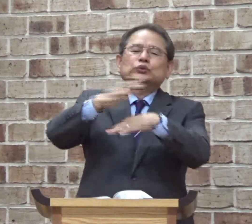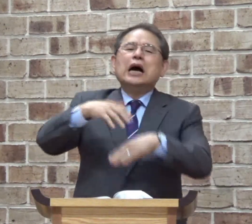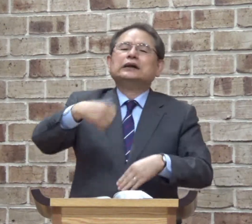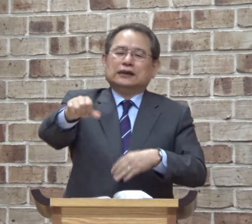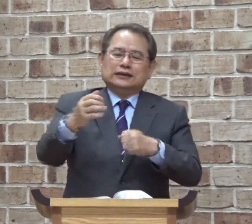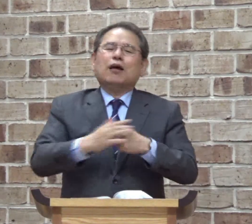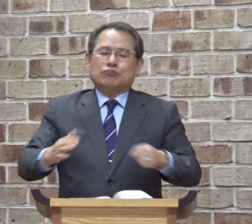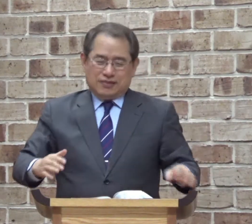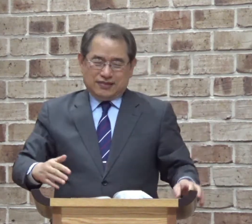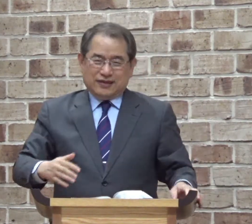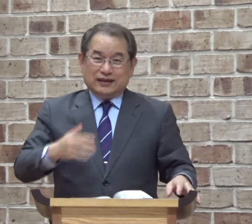따님이 목사님인데